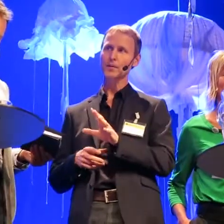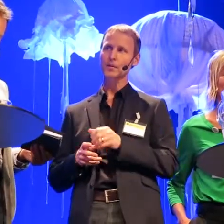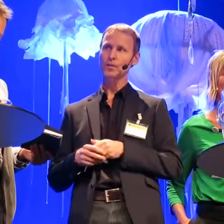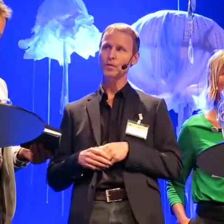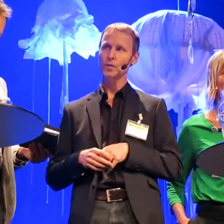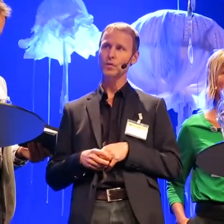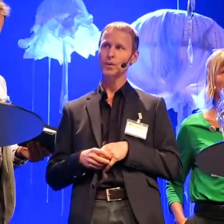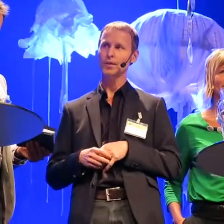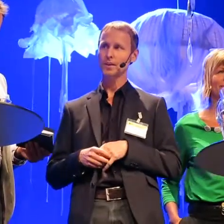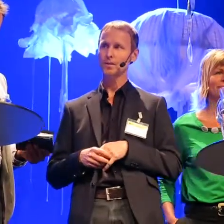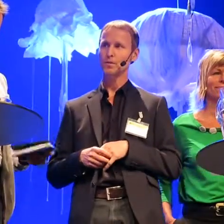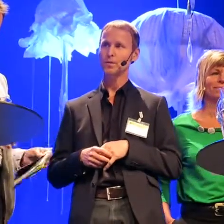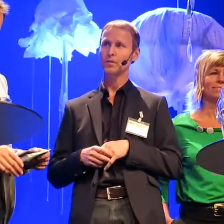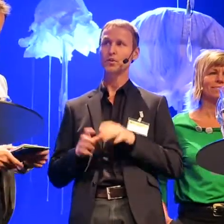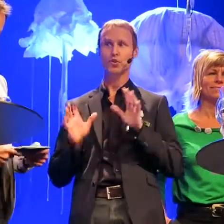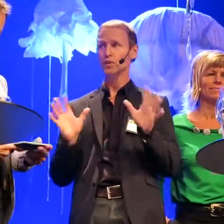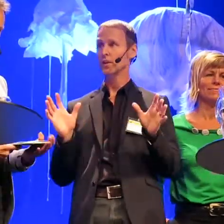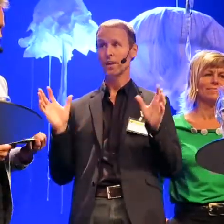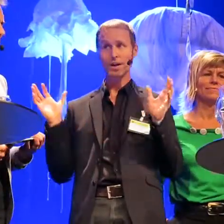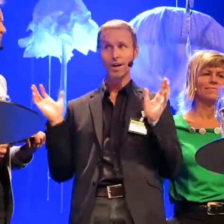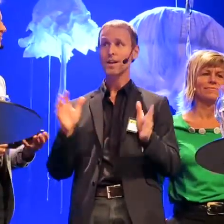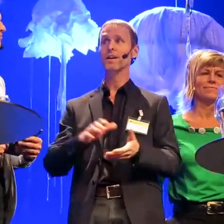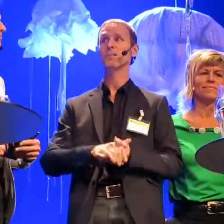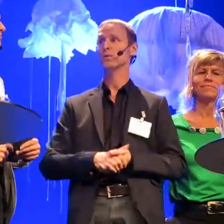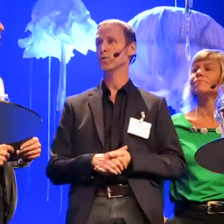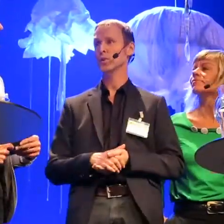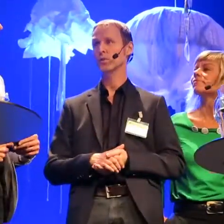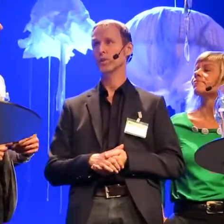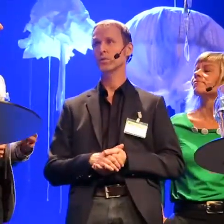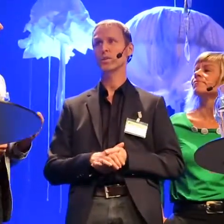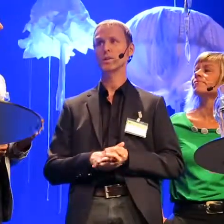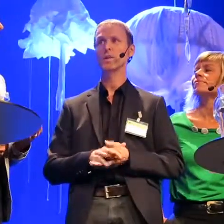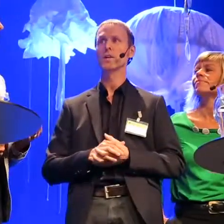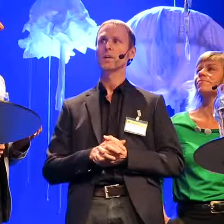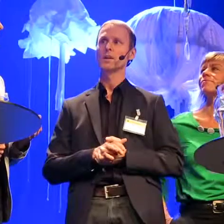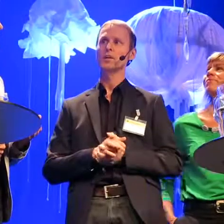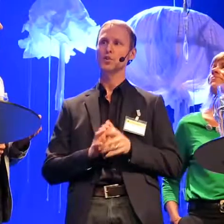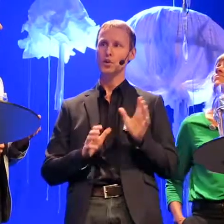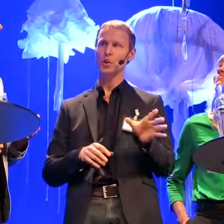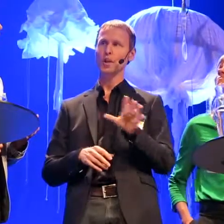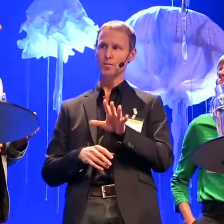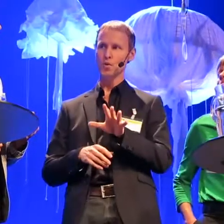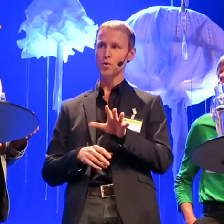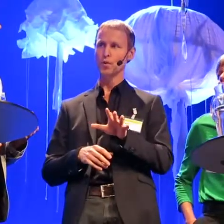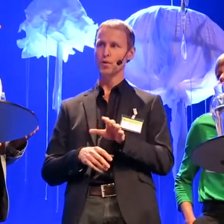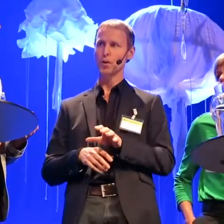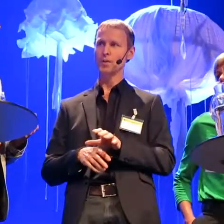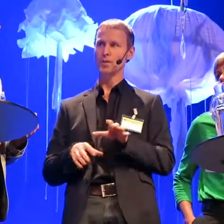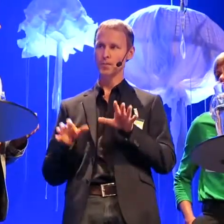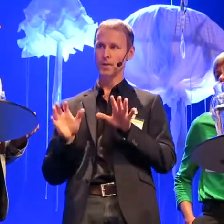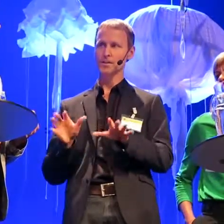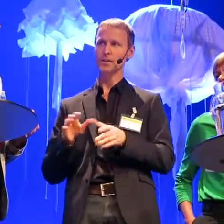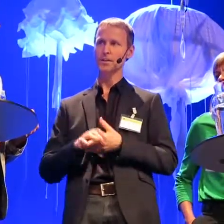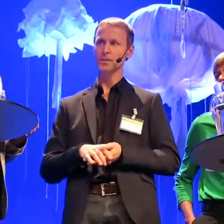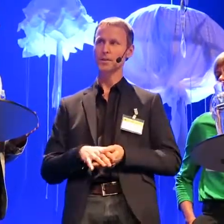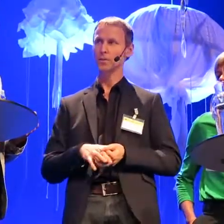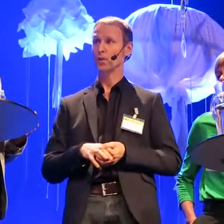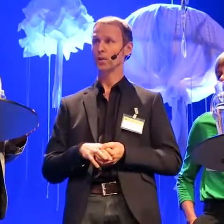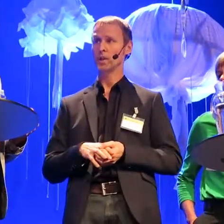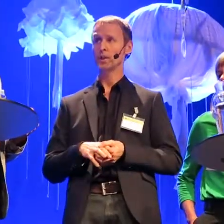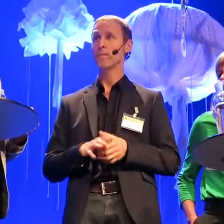skickar med den önskan från vår sida till er också, att vi stöttar alla ambitiösa och tydliga mål för att